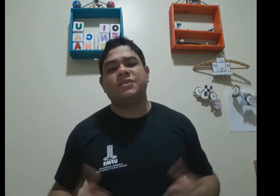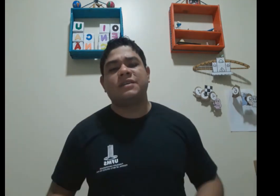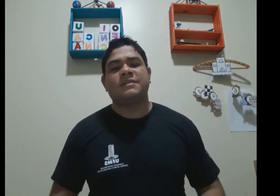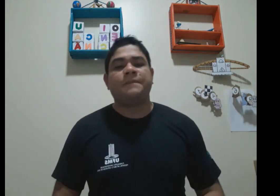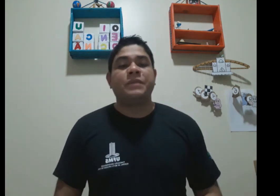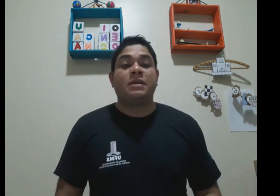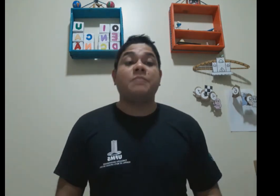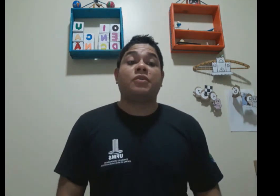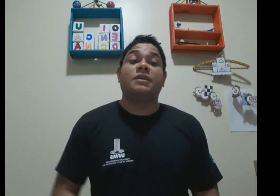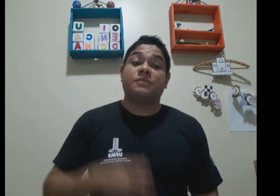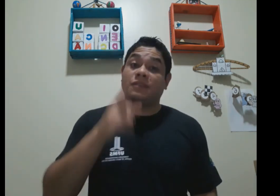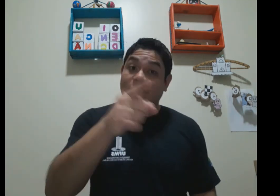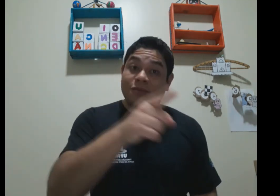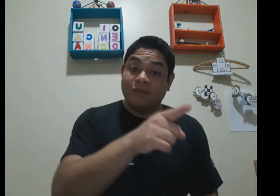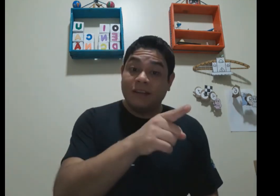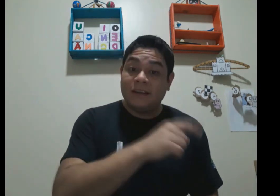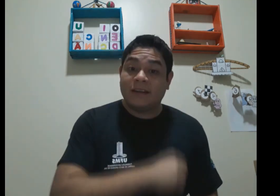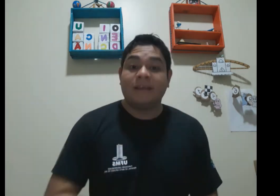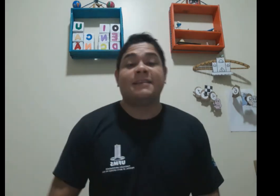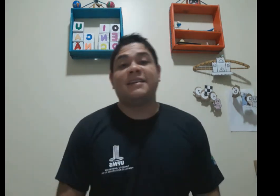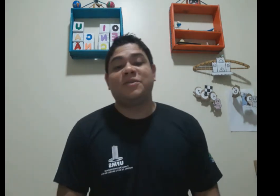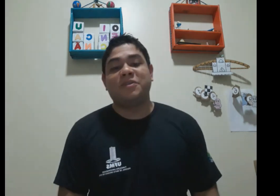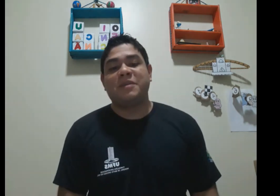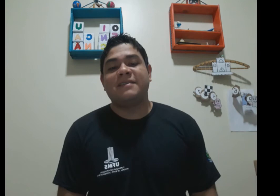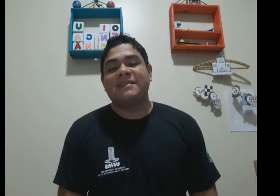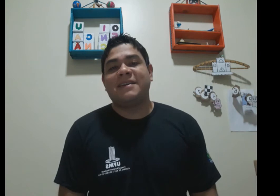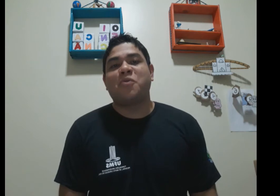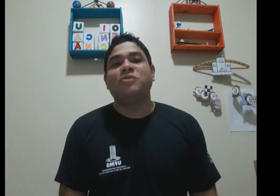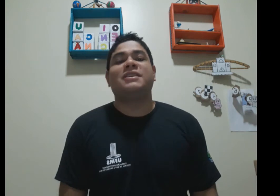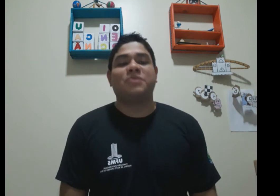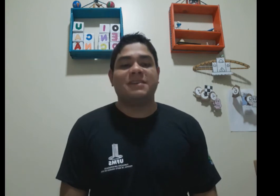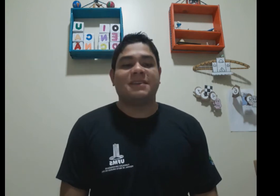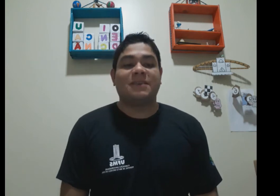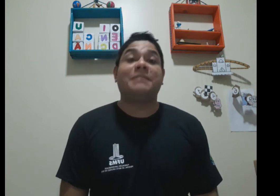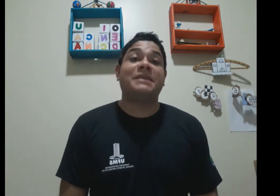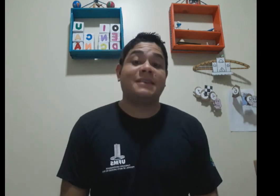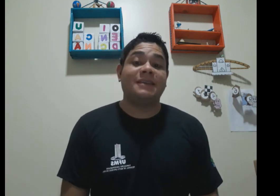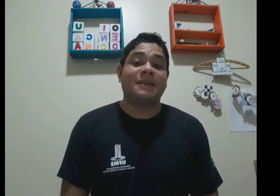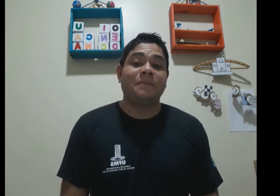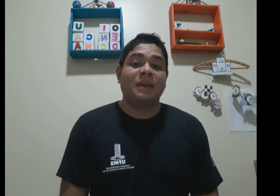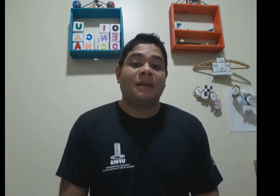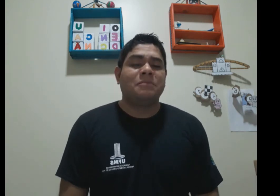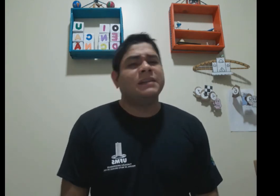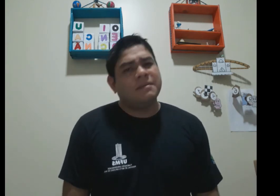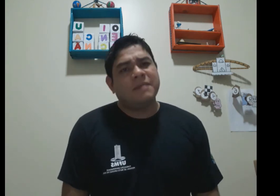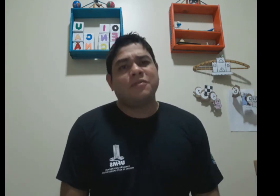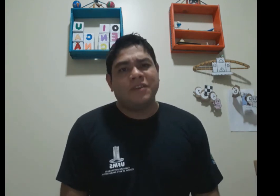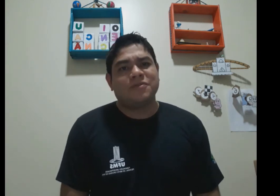divergências, que é importante vocês conferirem na leitura para entender a contextualização da pesquisa e também para o vídeo não